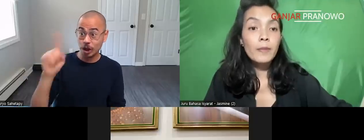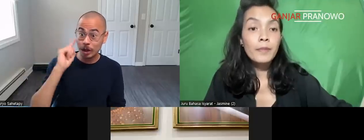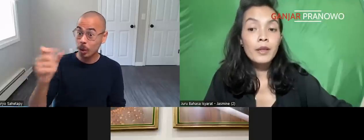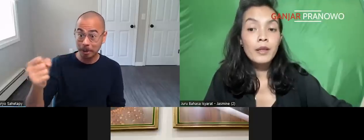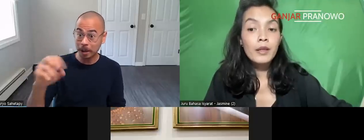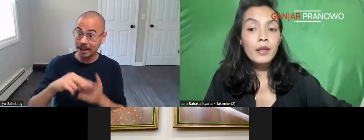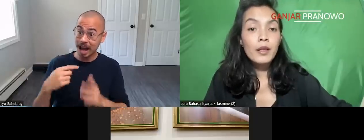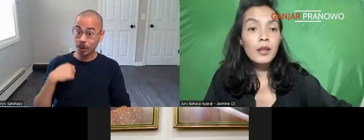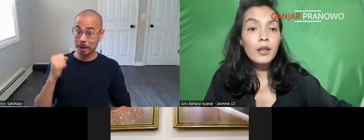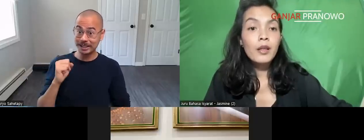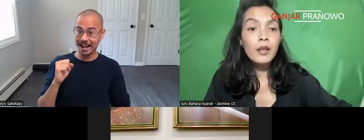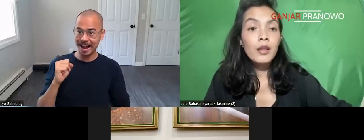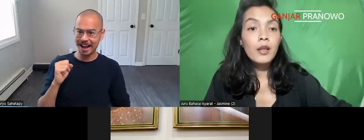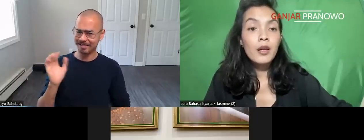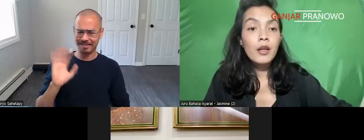yang